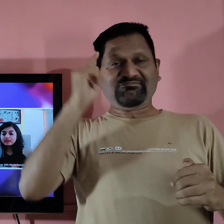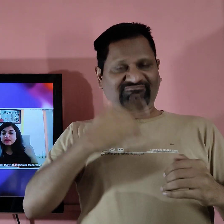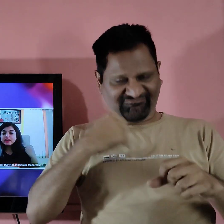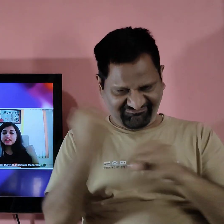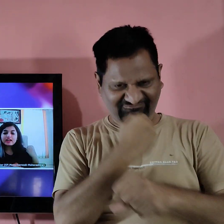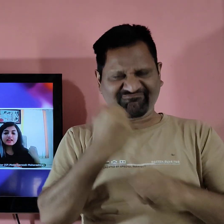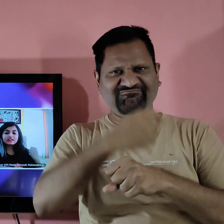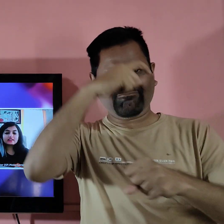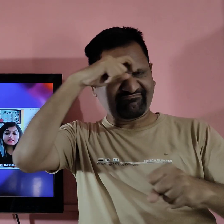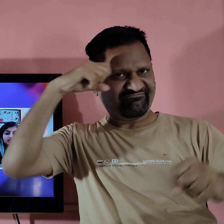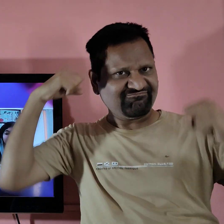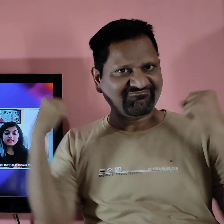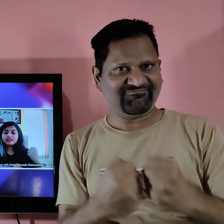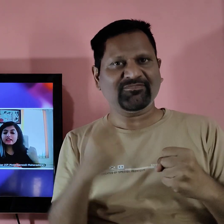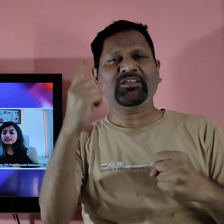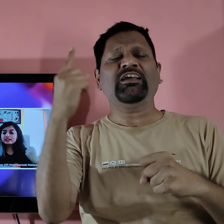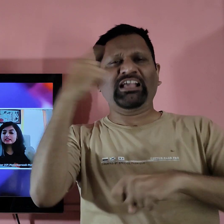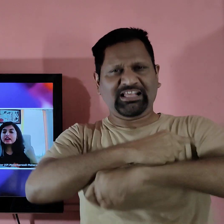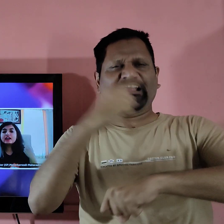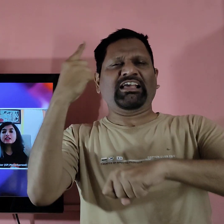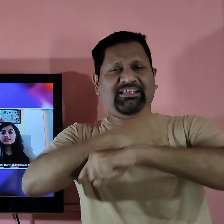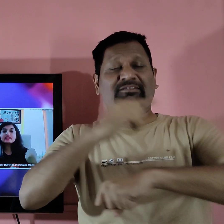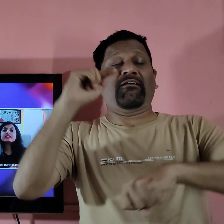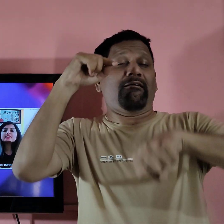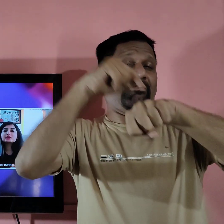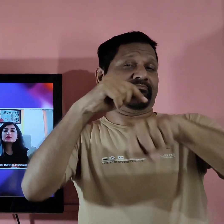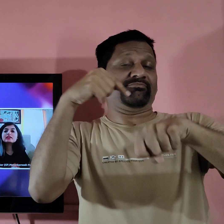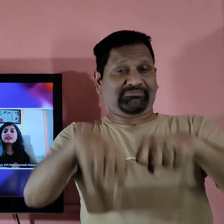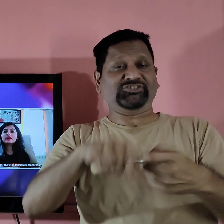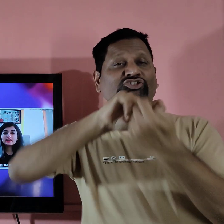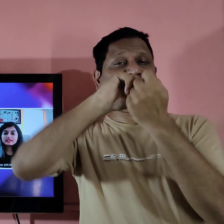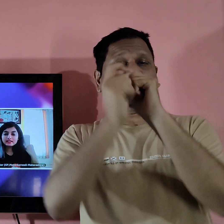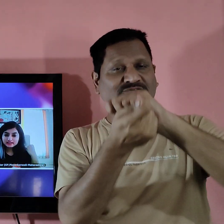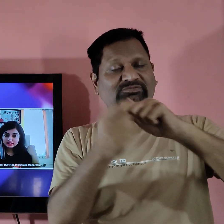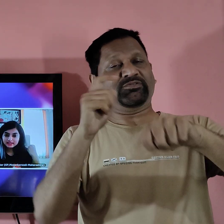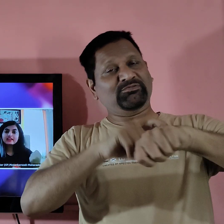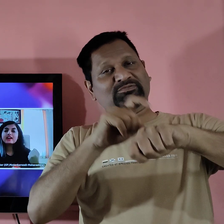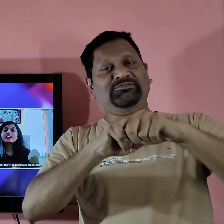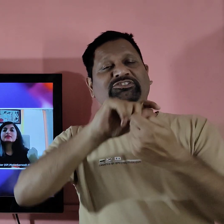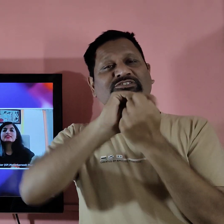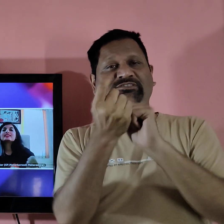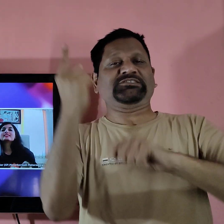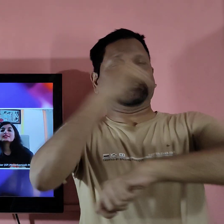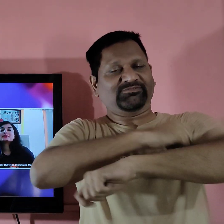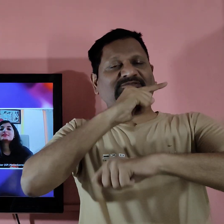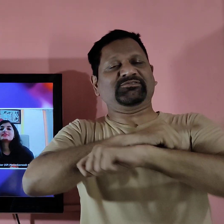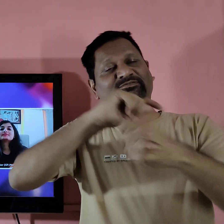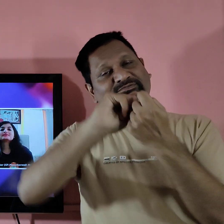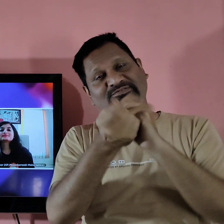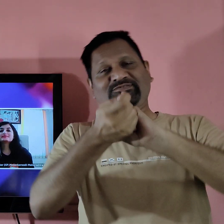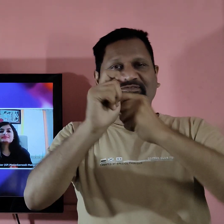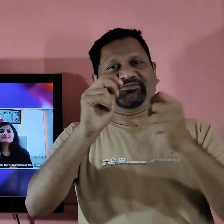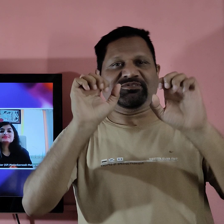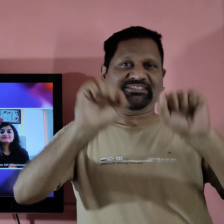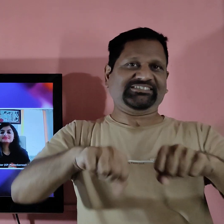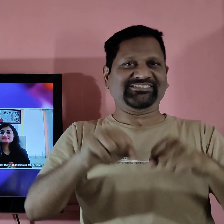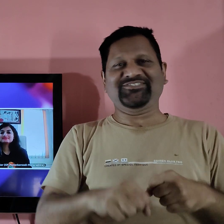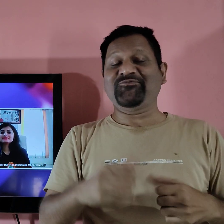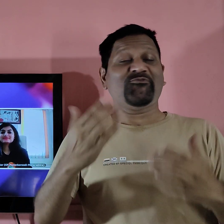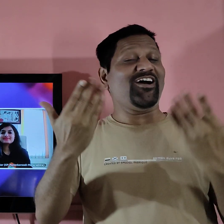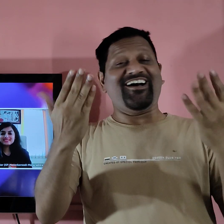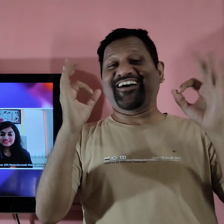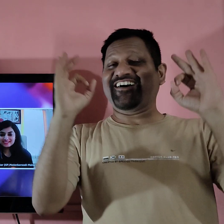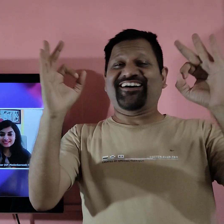पर भरोसा है। एक ना एक दिन ये हालात बदलेंगे जरूर। एक ना एक दिन ये हालात बदलेंगे जरूर।